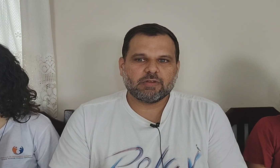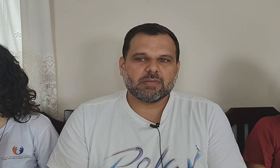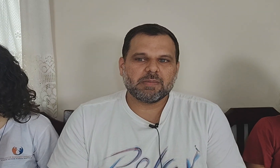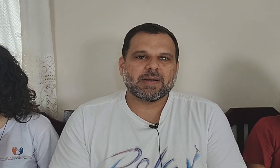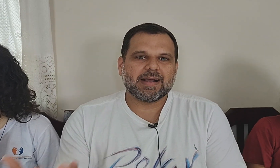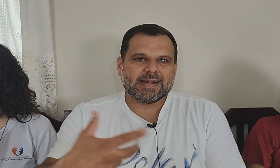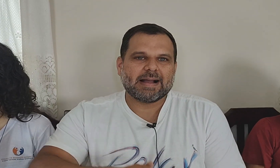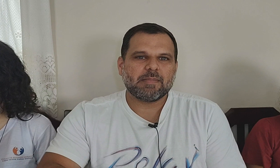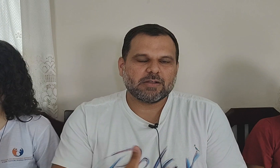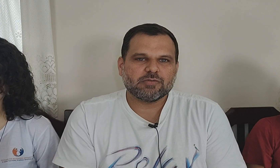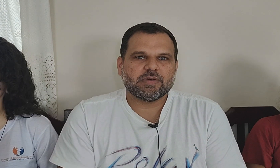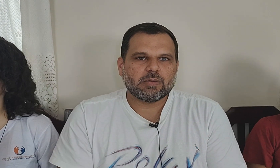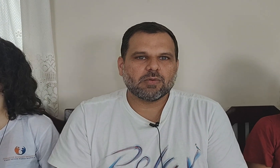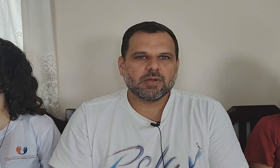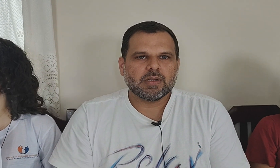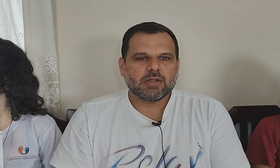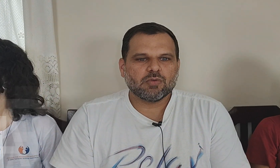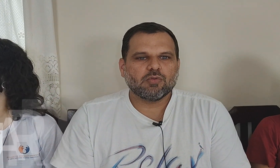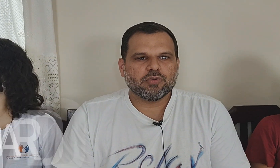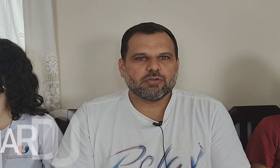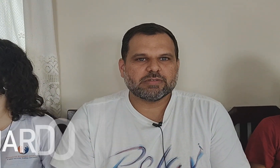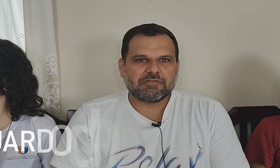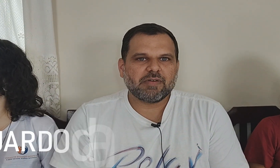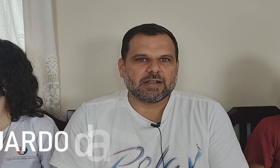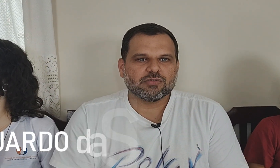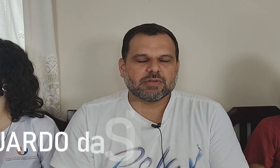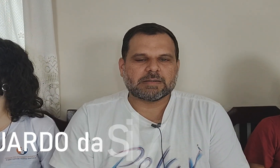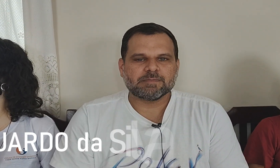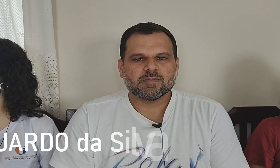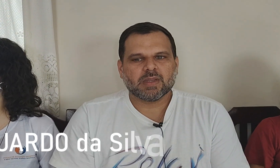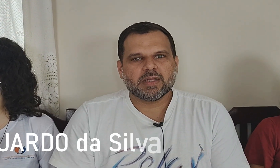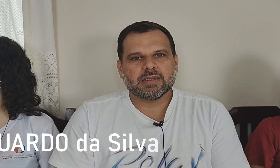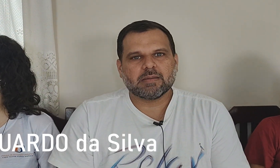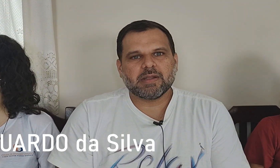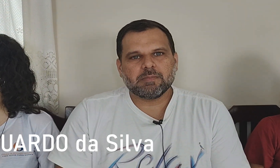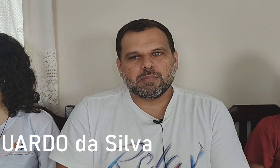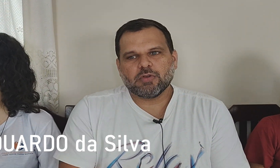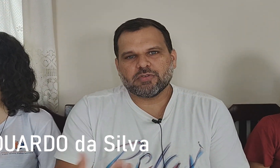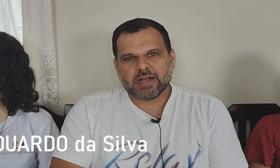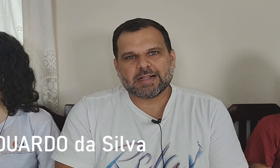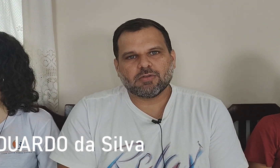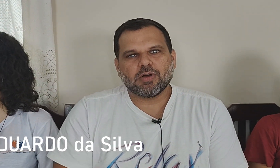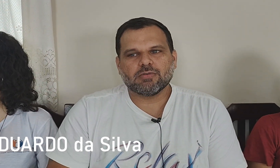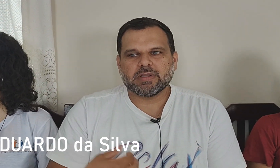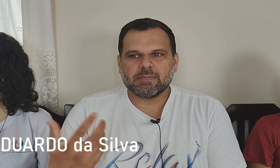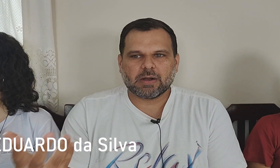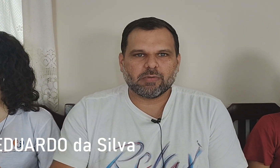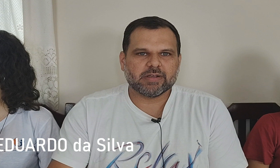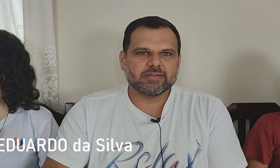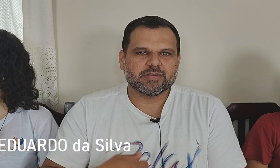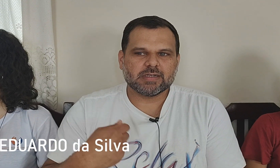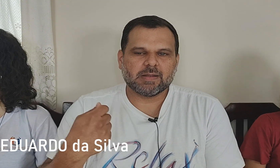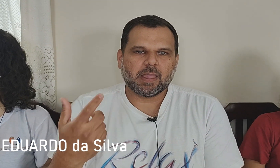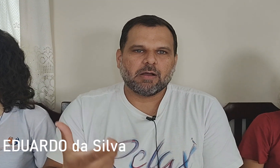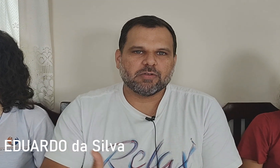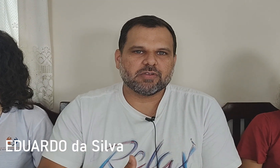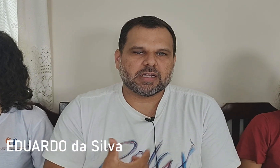veio também para agregar mais um valor no curso que eu já faço, né? E também por ser católico, né? Para conhecer os